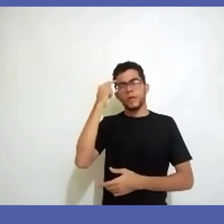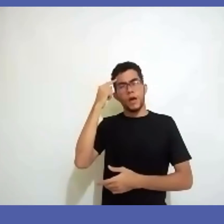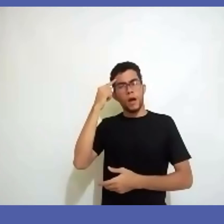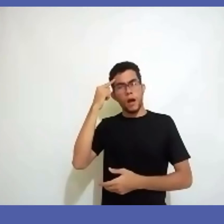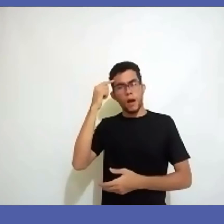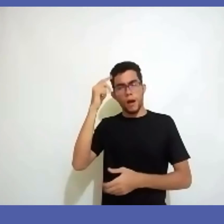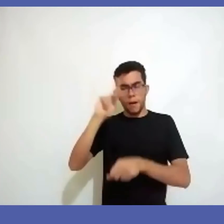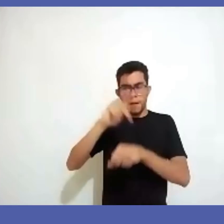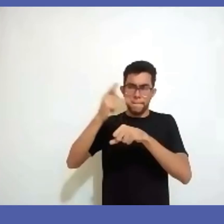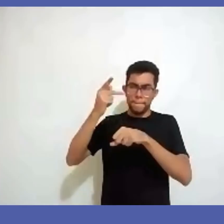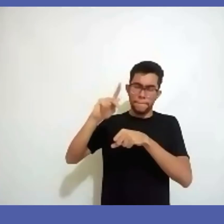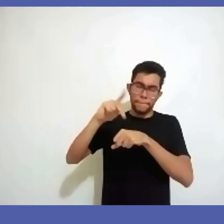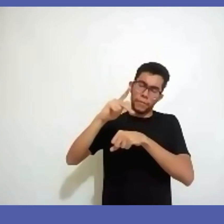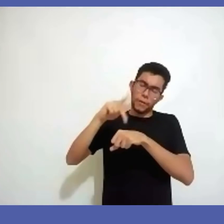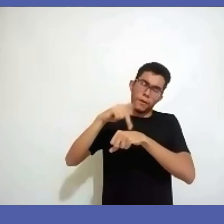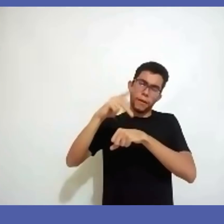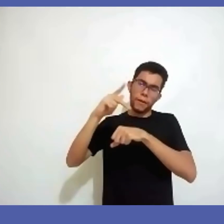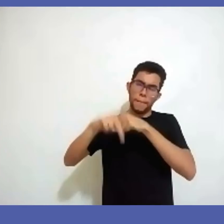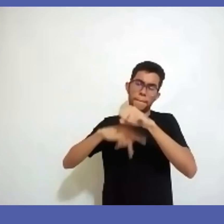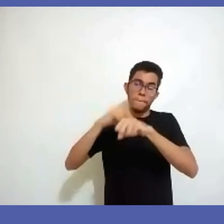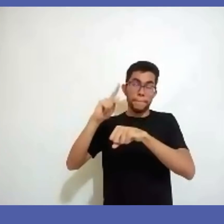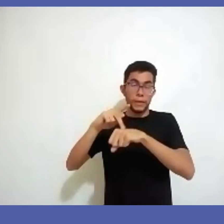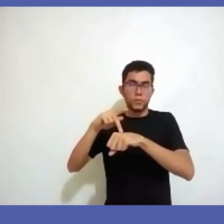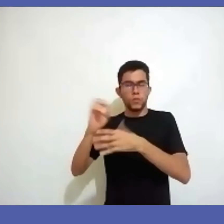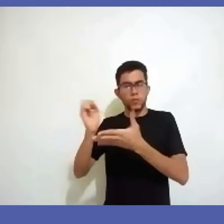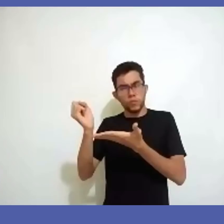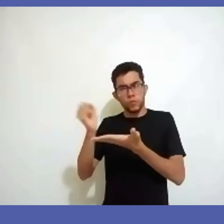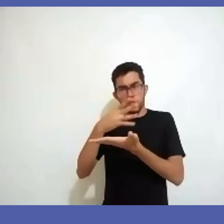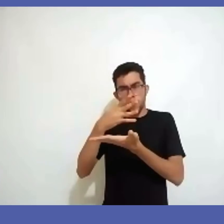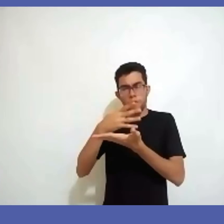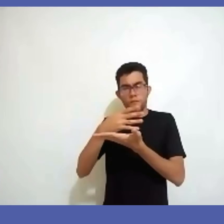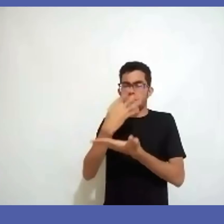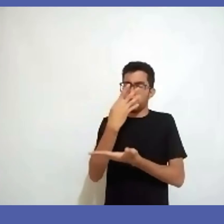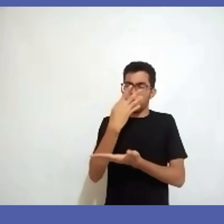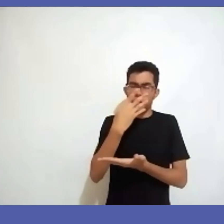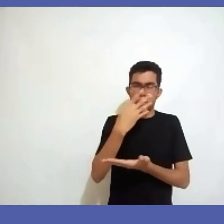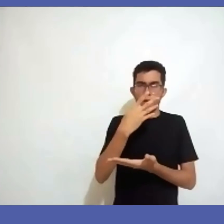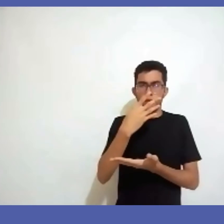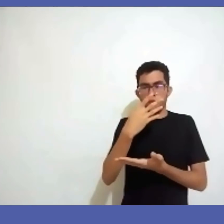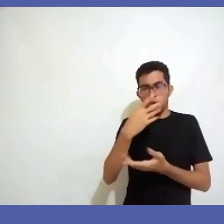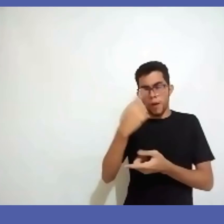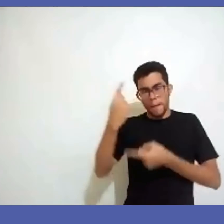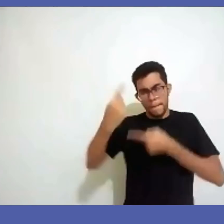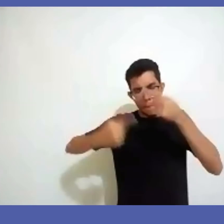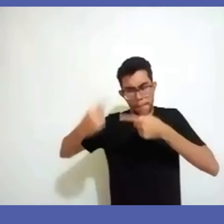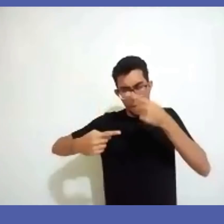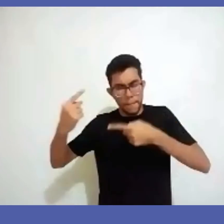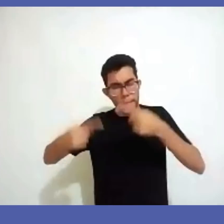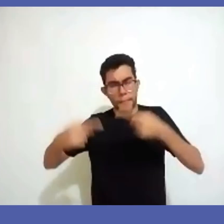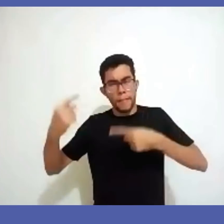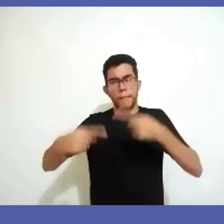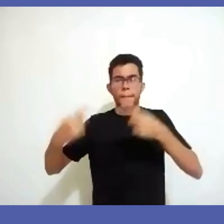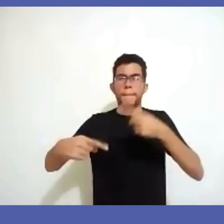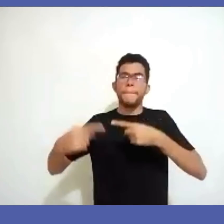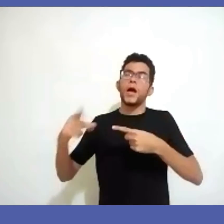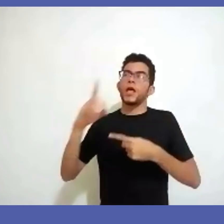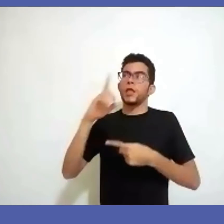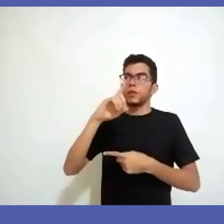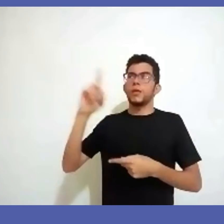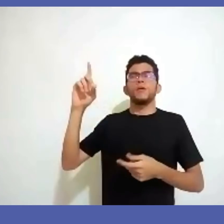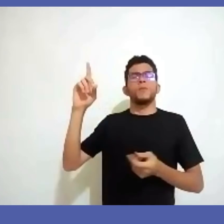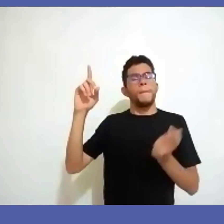4 países fortes, né, lutando, só Deus mesmo, né? Deus queria que que